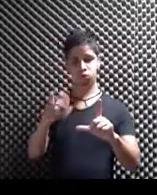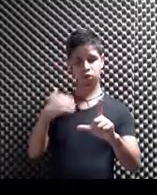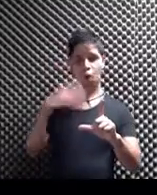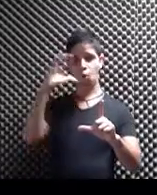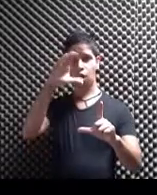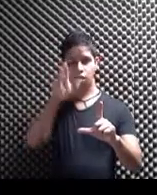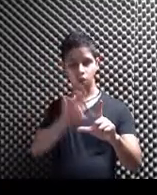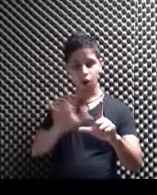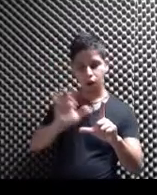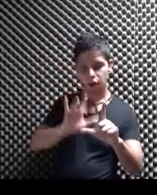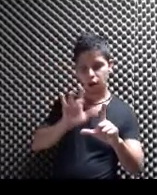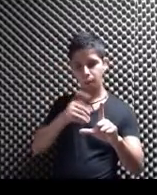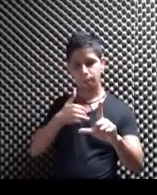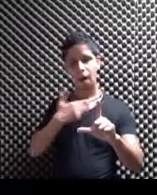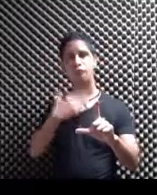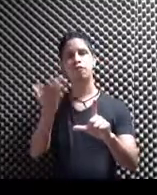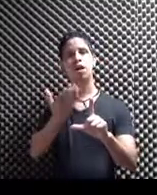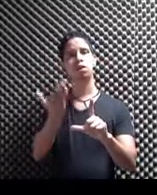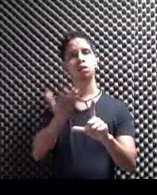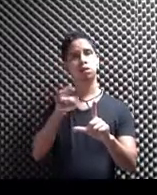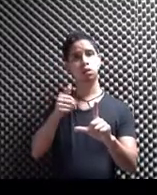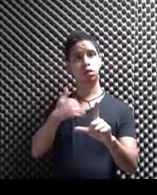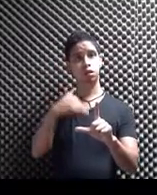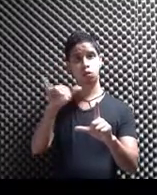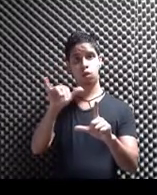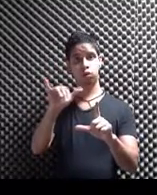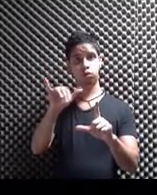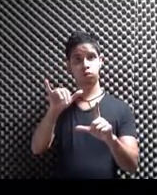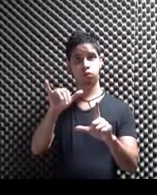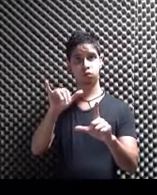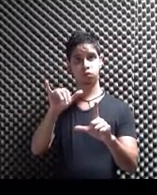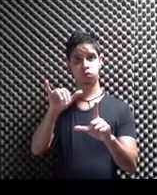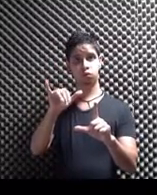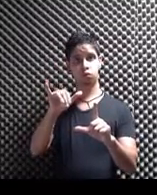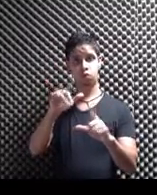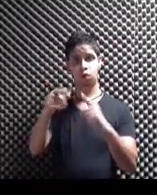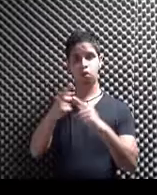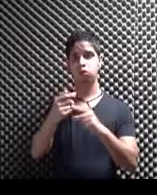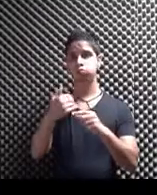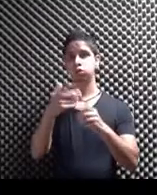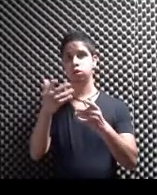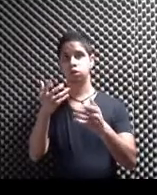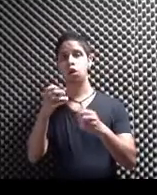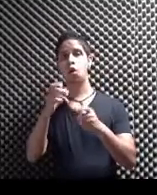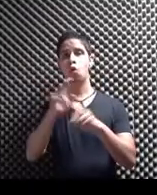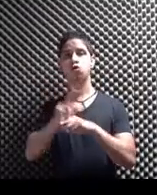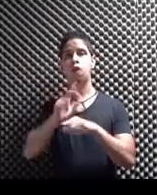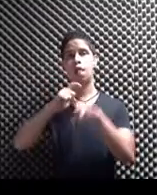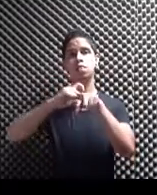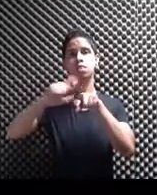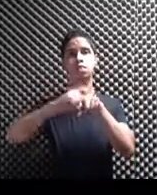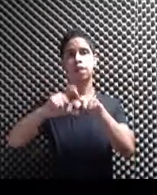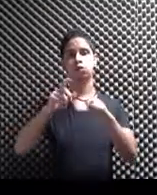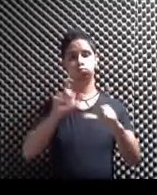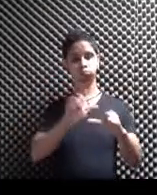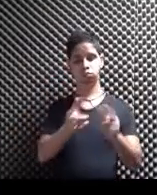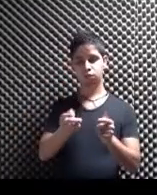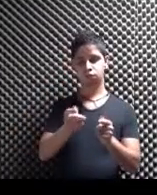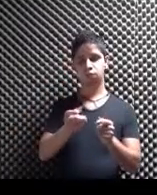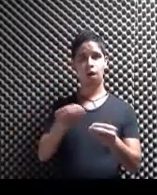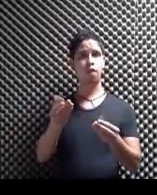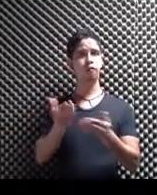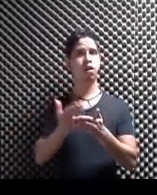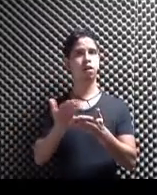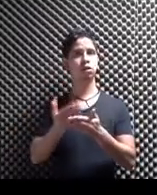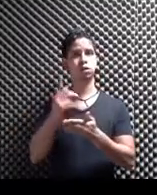buscando, navegando, sino también para lo que es la práctica del mensaje de texto. Incluso estamos viendo una tendencia